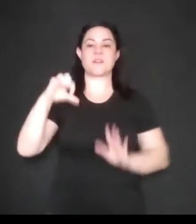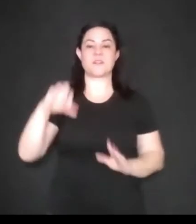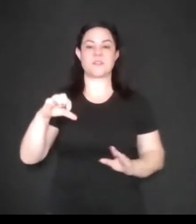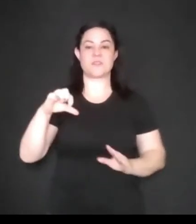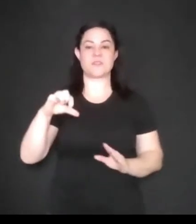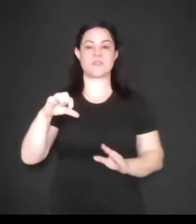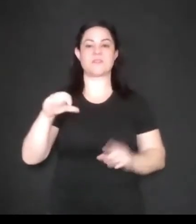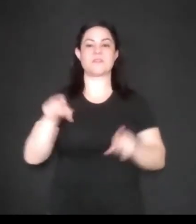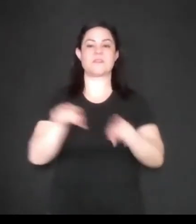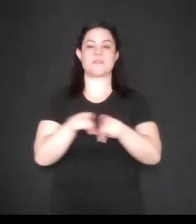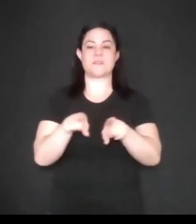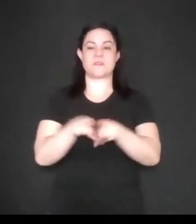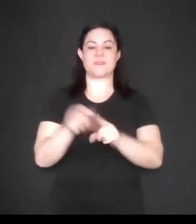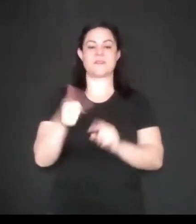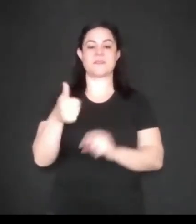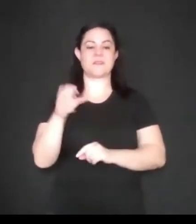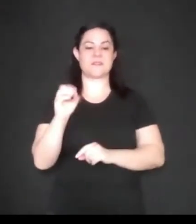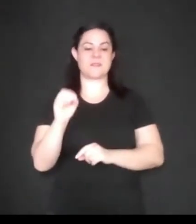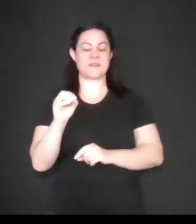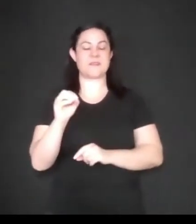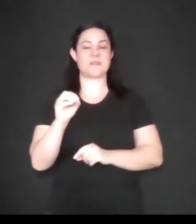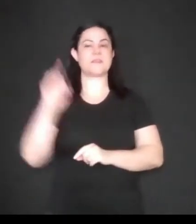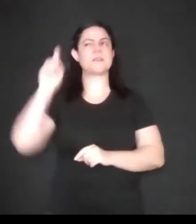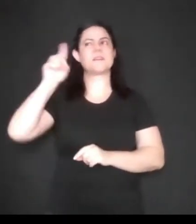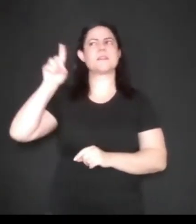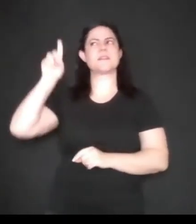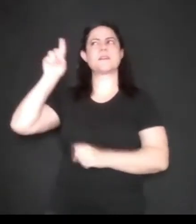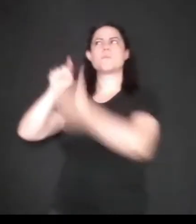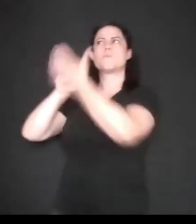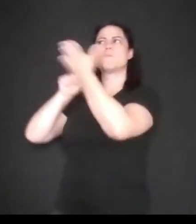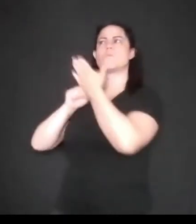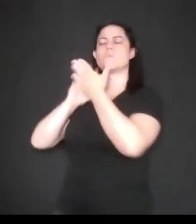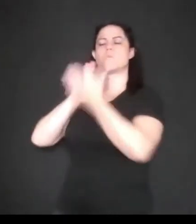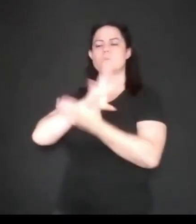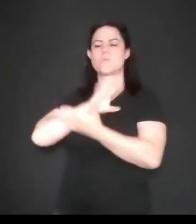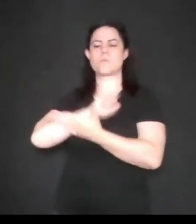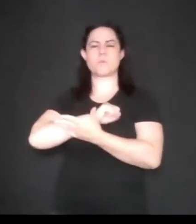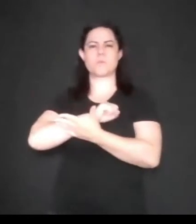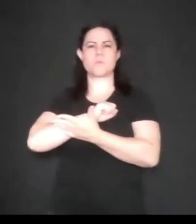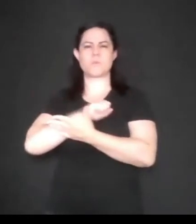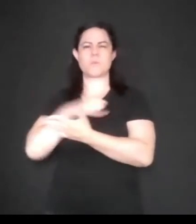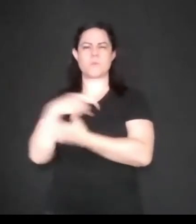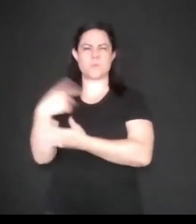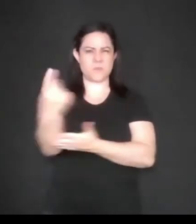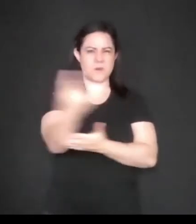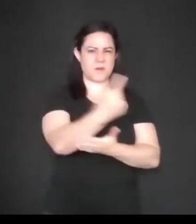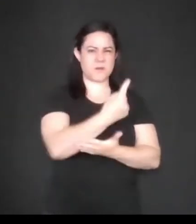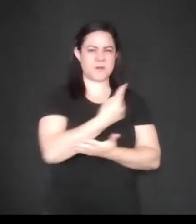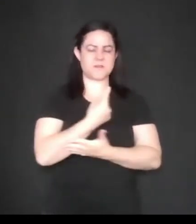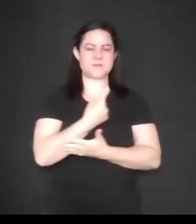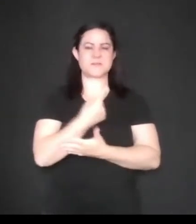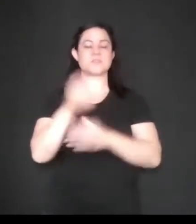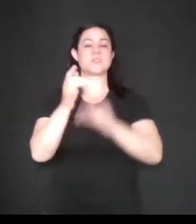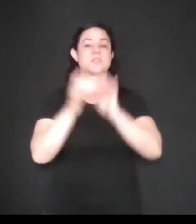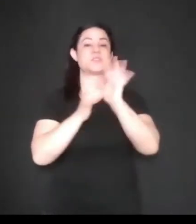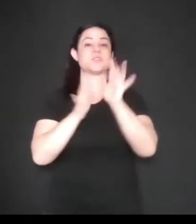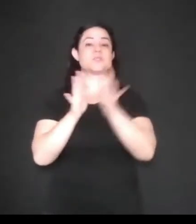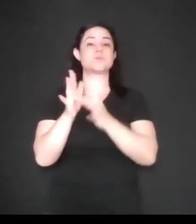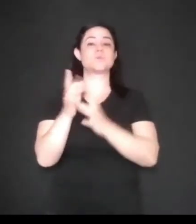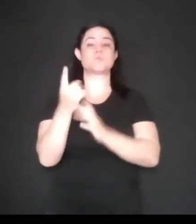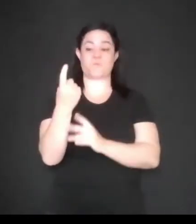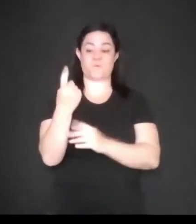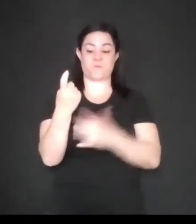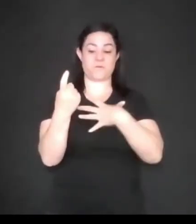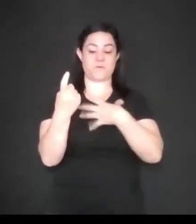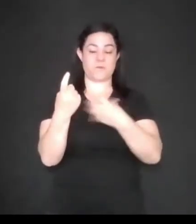10, que Deus manifestou o seu amor entre nós, enviou o seu Filho unigênito ao mundo para